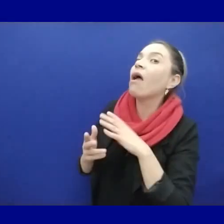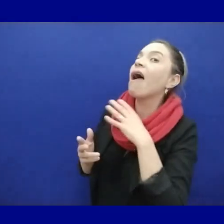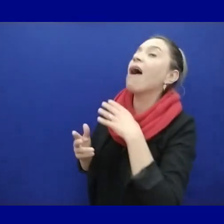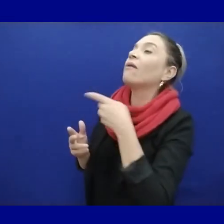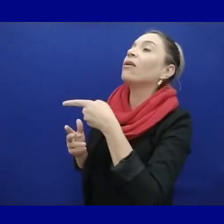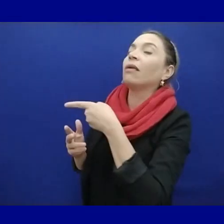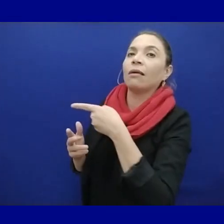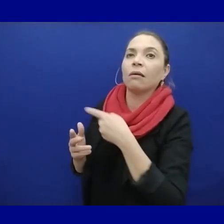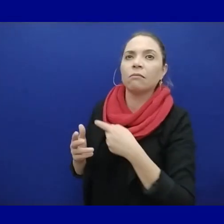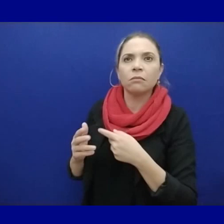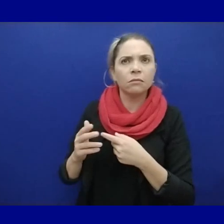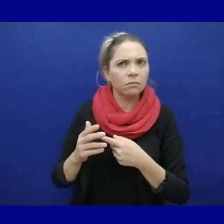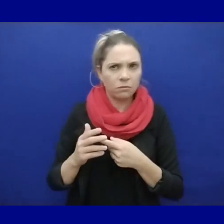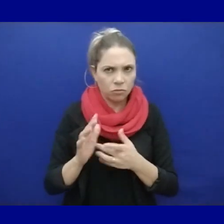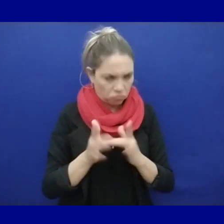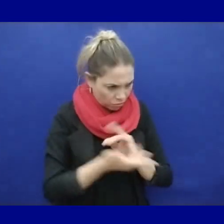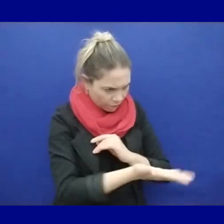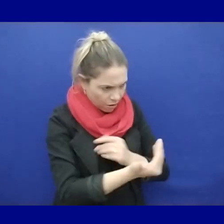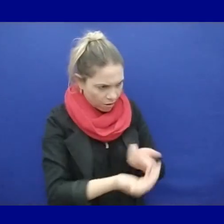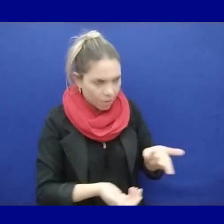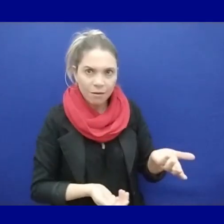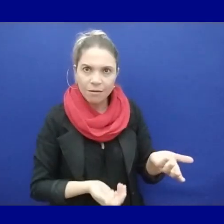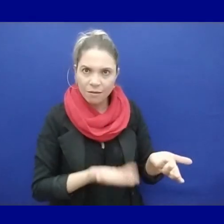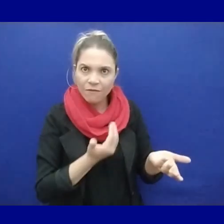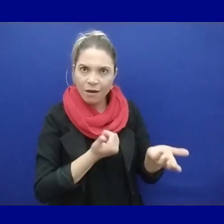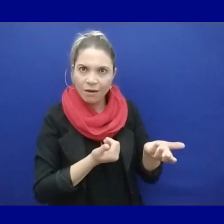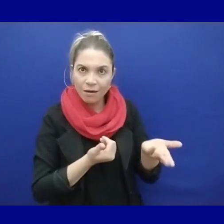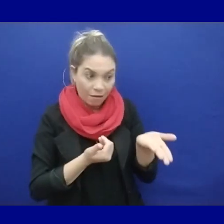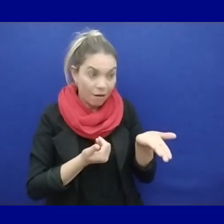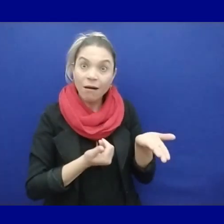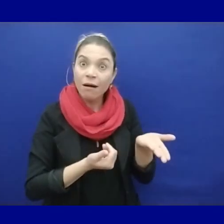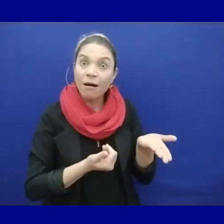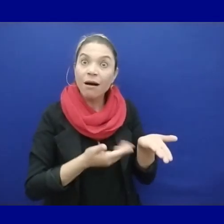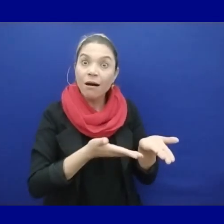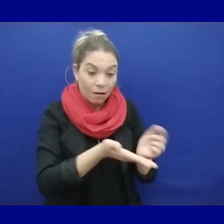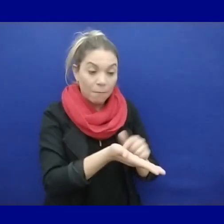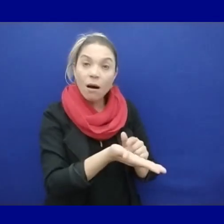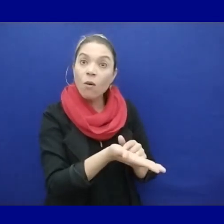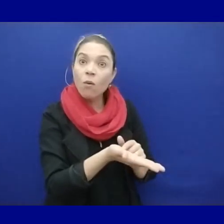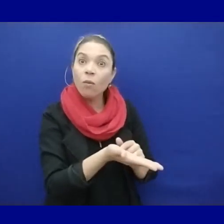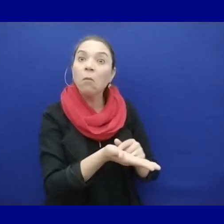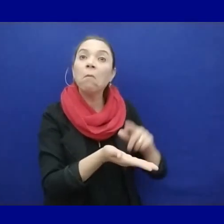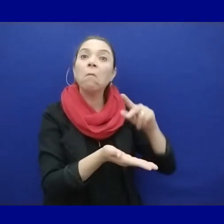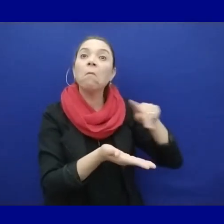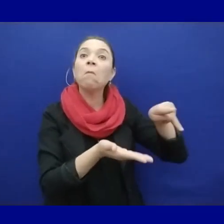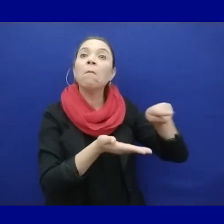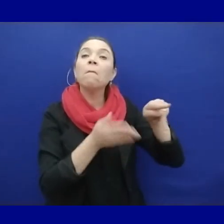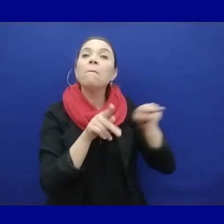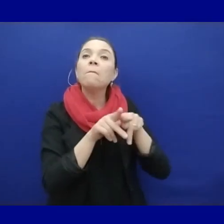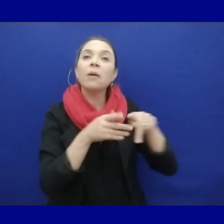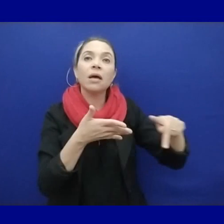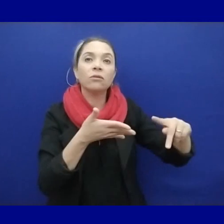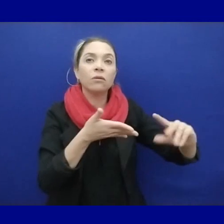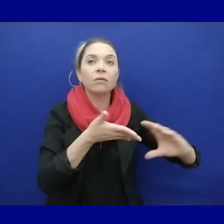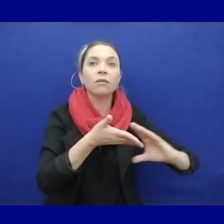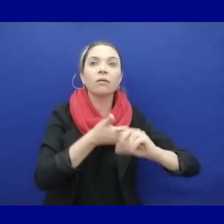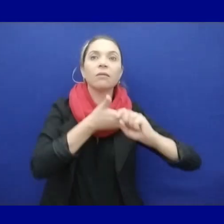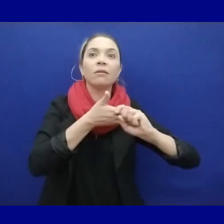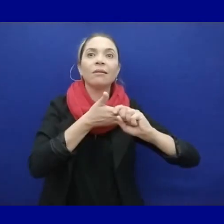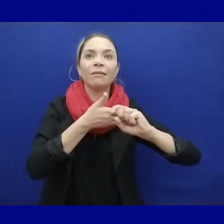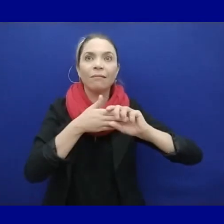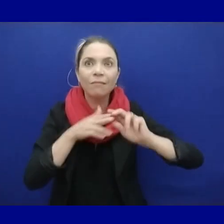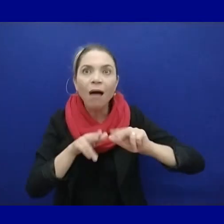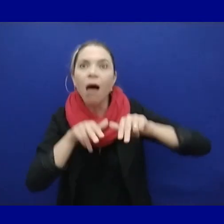ele. Ao experimentar Cristo, você verá que ele é Deus, o Filho de Deus. Você verá que